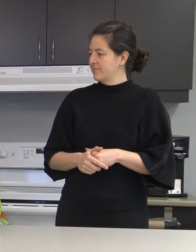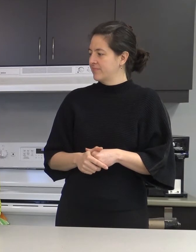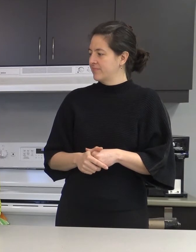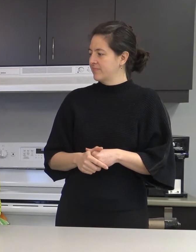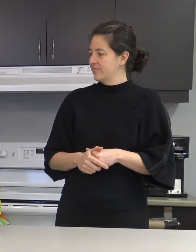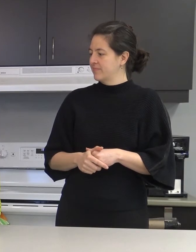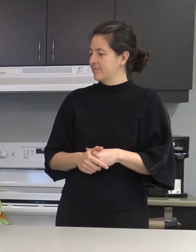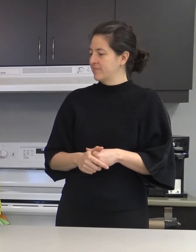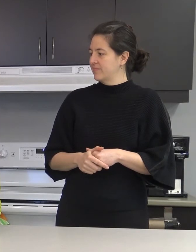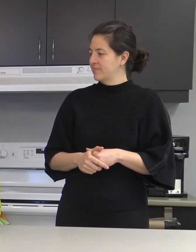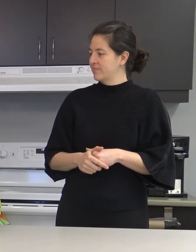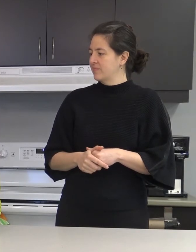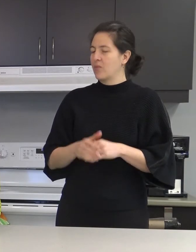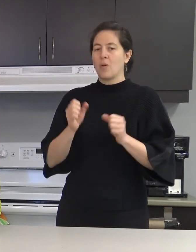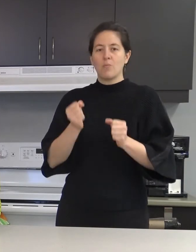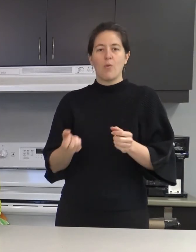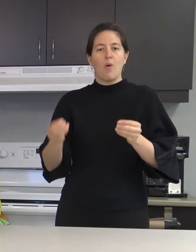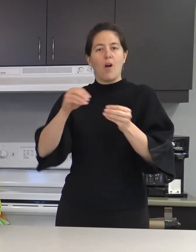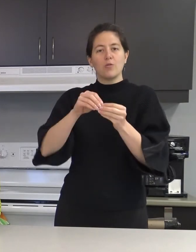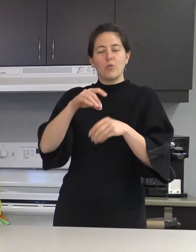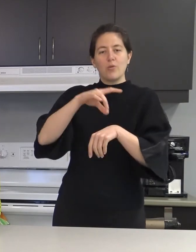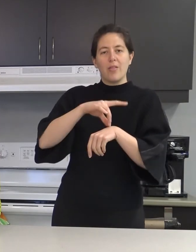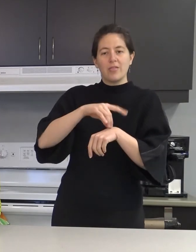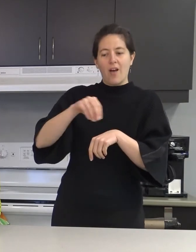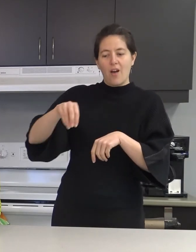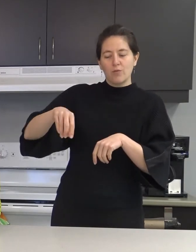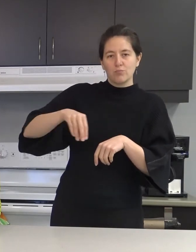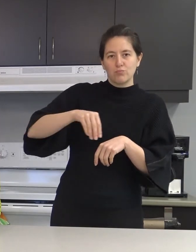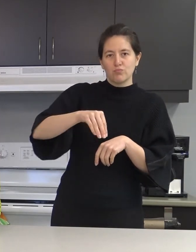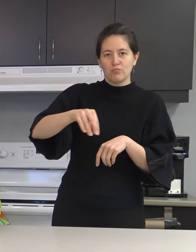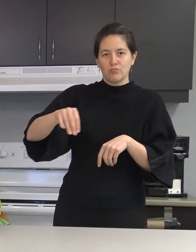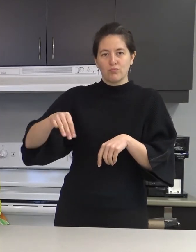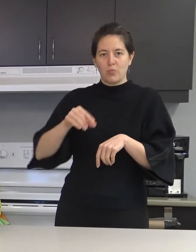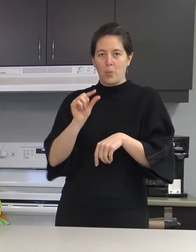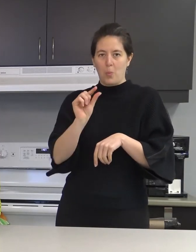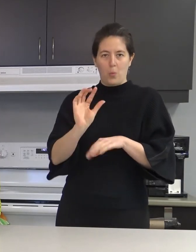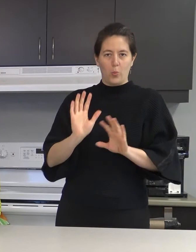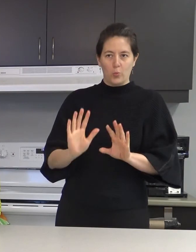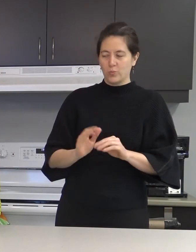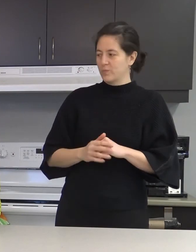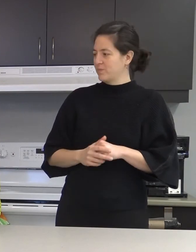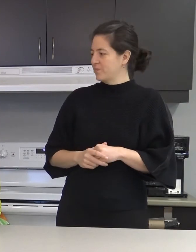Et je l'installe, puis ensuite je peux rajouter un tout petit peu de terre autour.